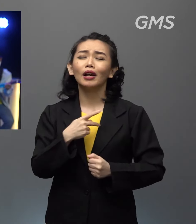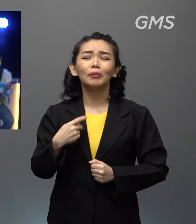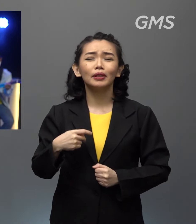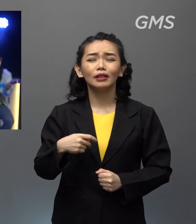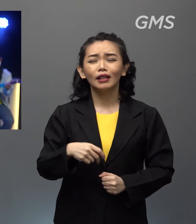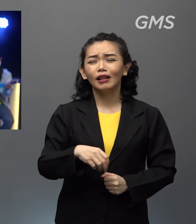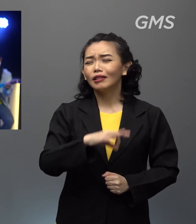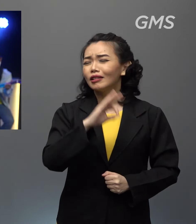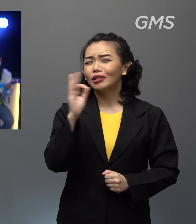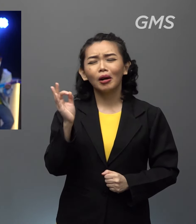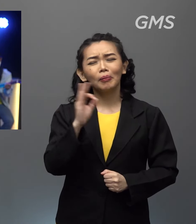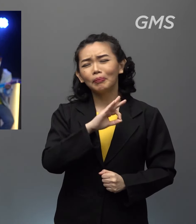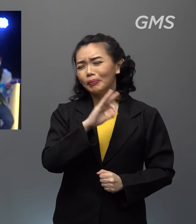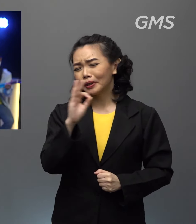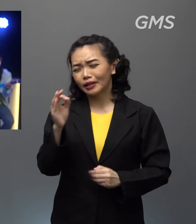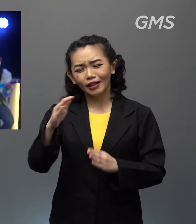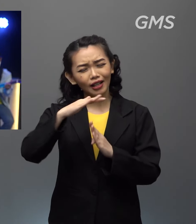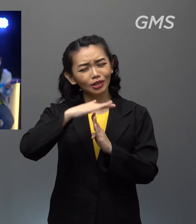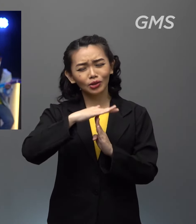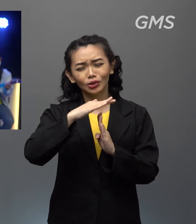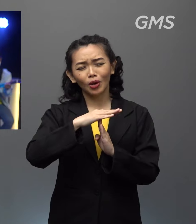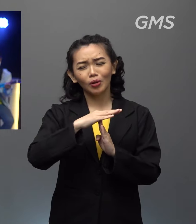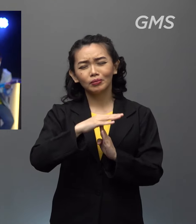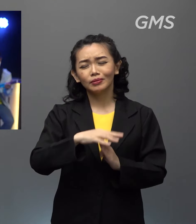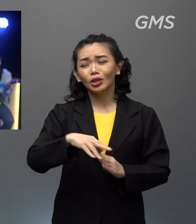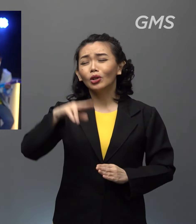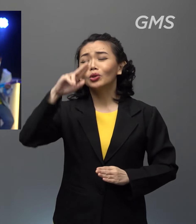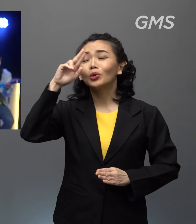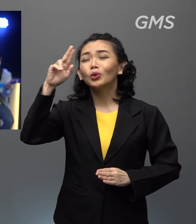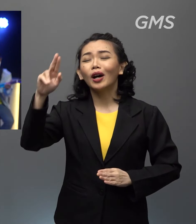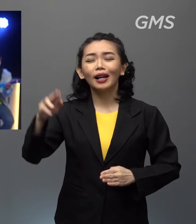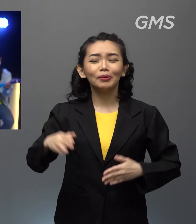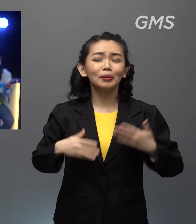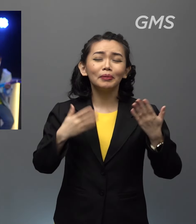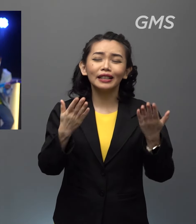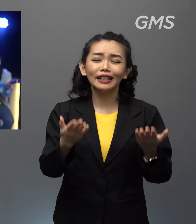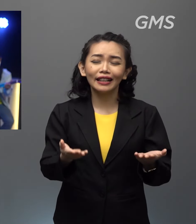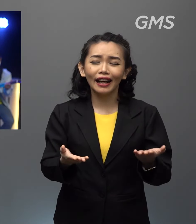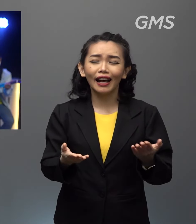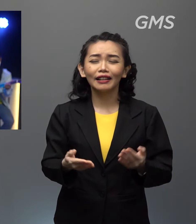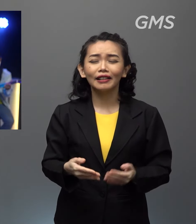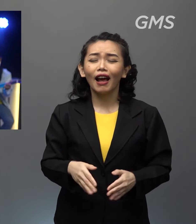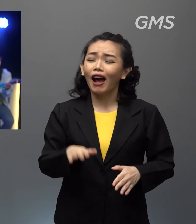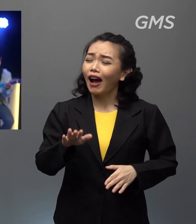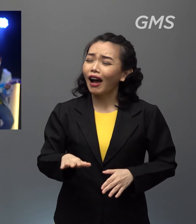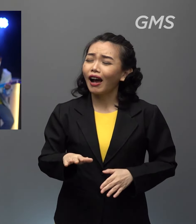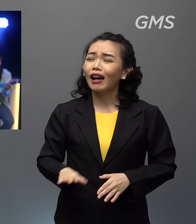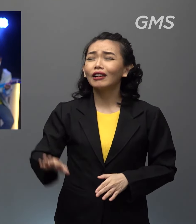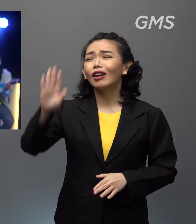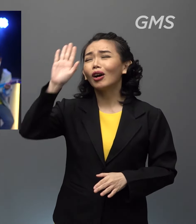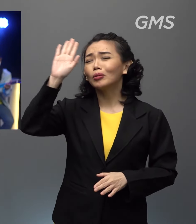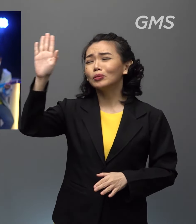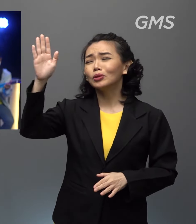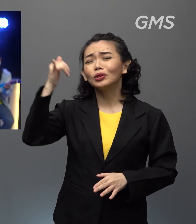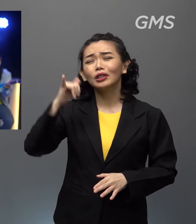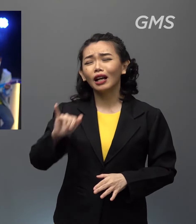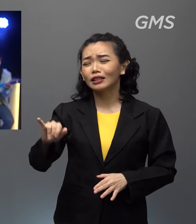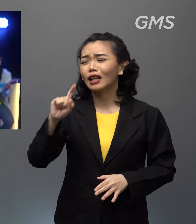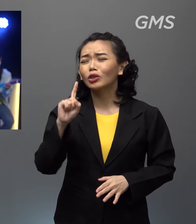Kalau Engkau tidak ragu untuk menyerahkan anak-Mu yang tunggal buat kami Bapa, menunjukkan betapa besar kasih-Mu dalam kehidupan